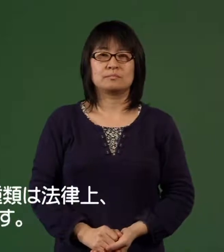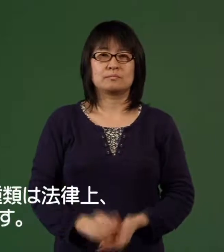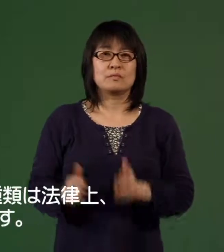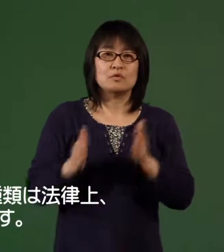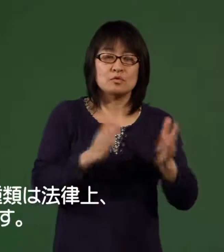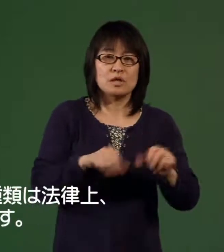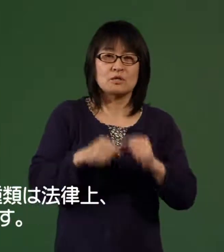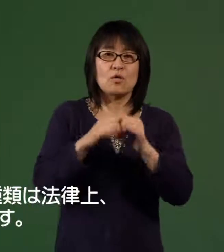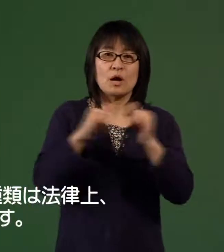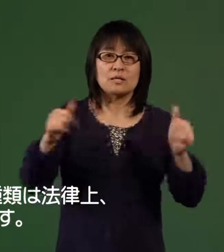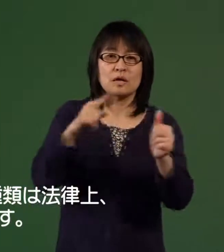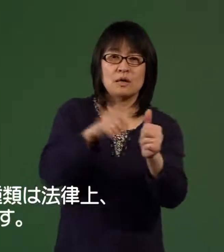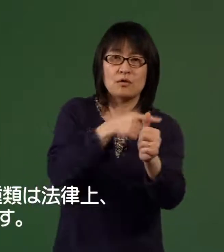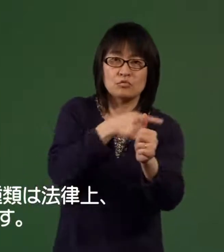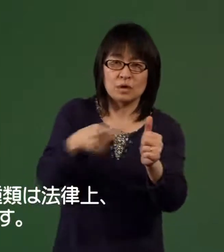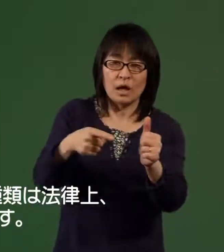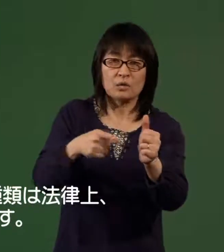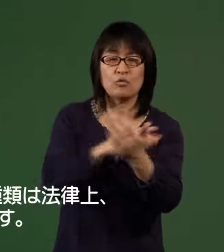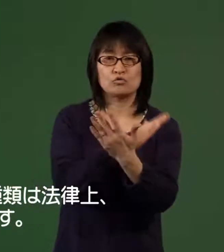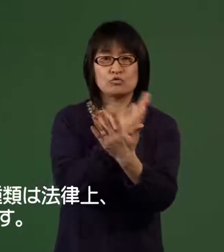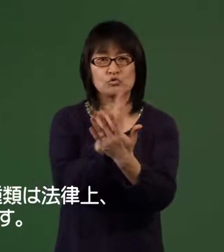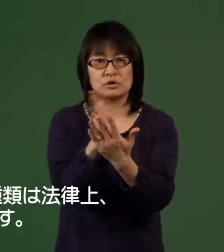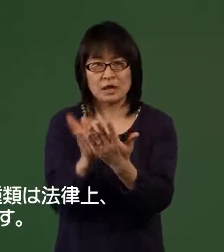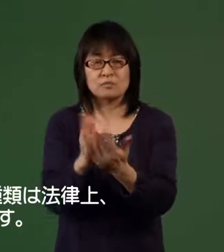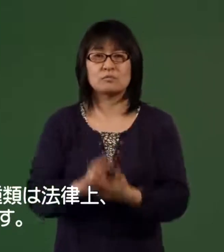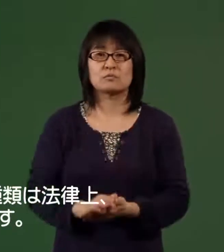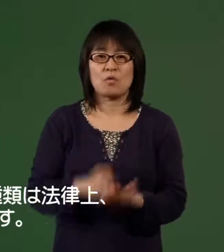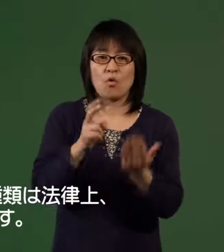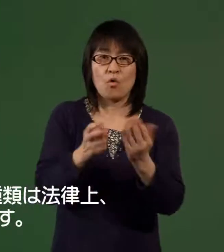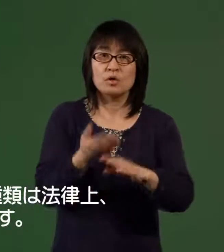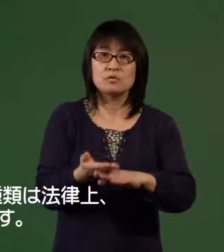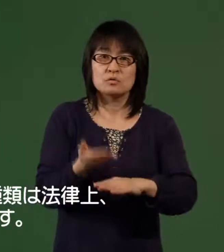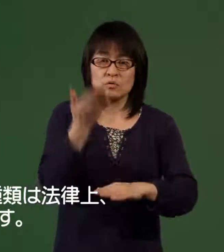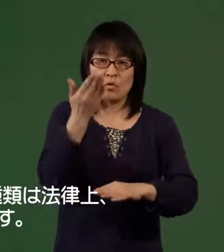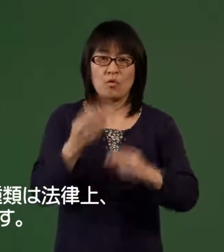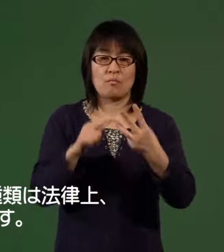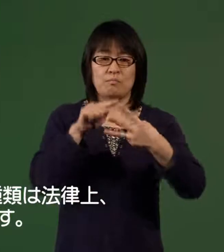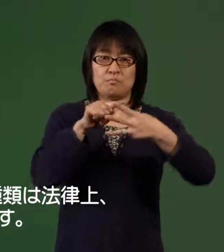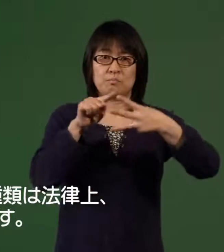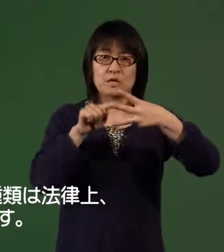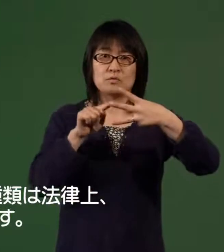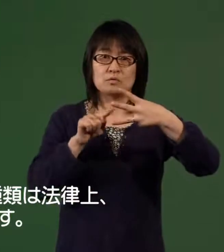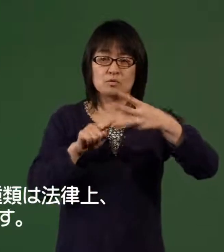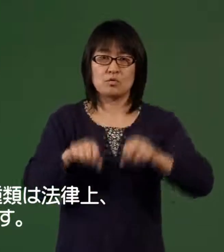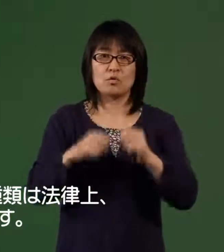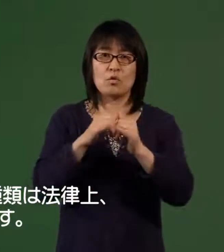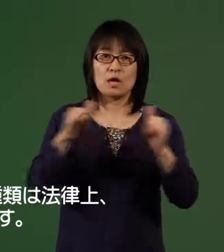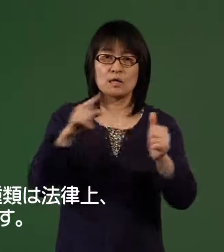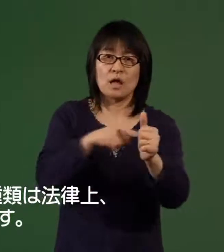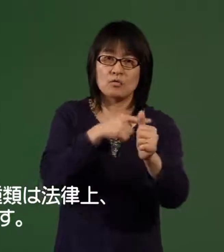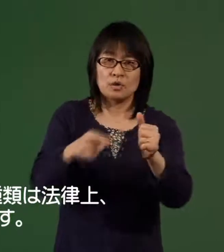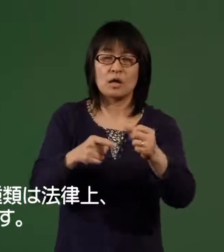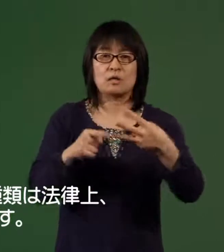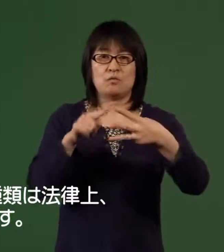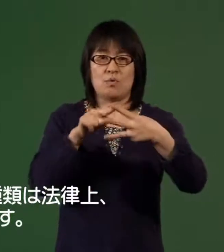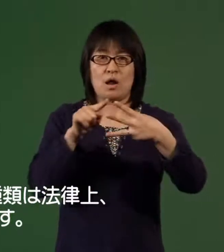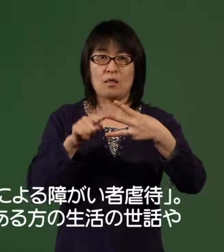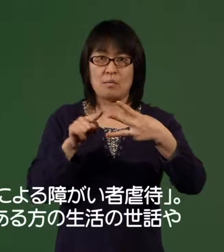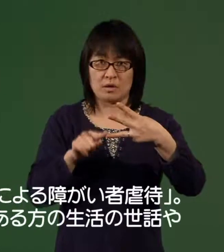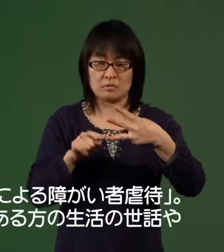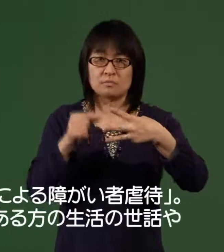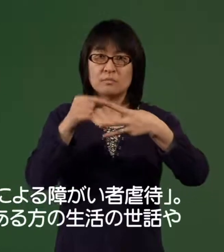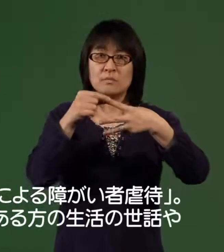次に障害者虐待の種類ですが法律上3つの障害者虐待に分類されます